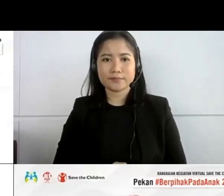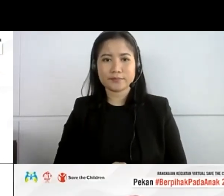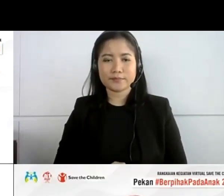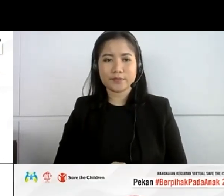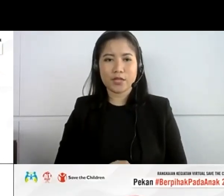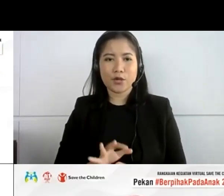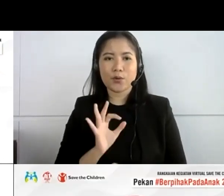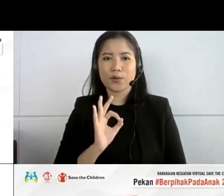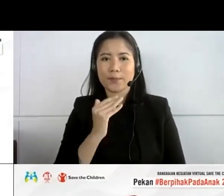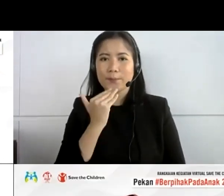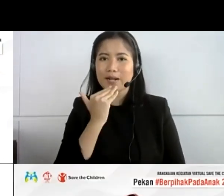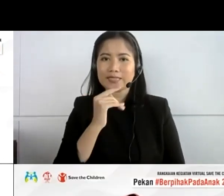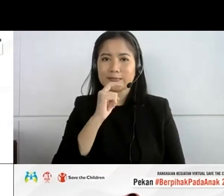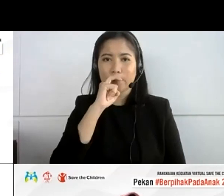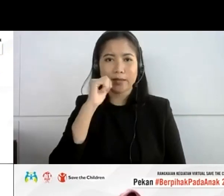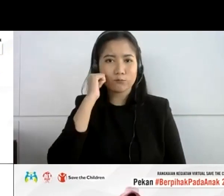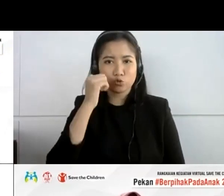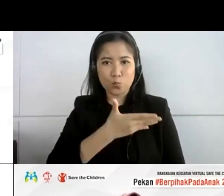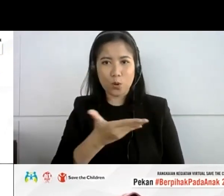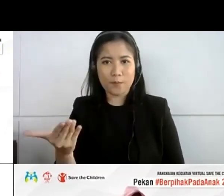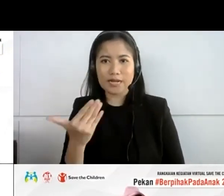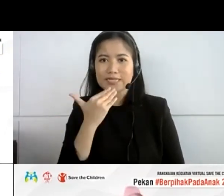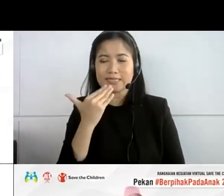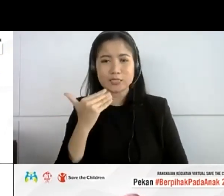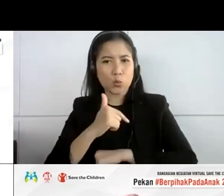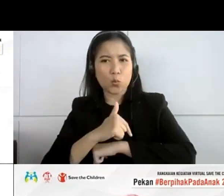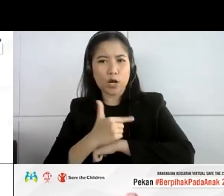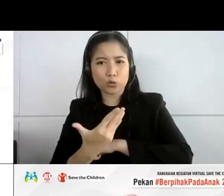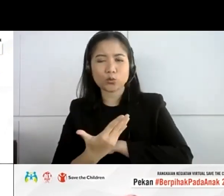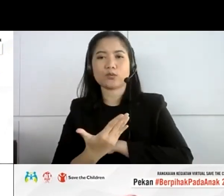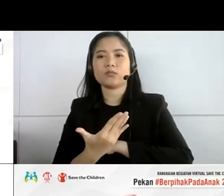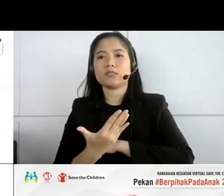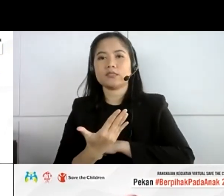Baik, terima kasih Bapak Ibu semua atas waktu dan juga